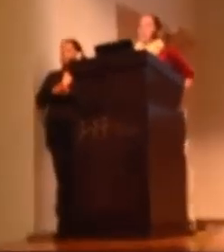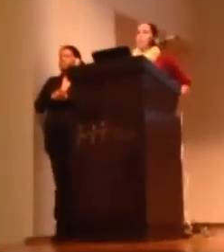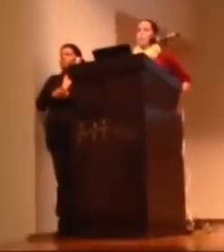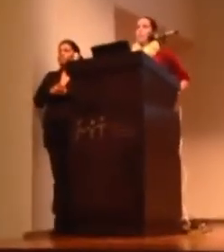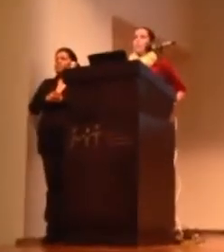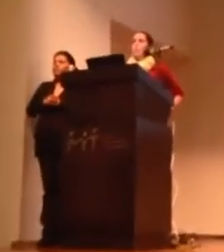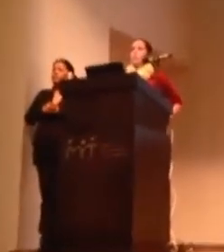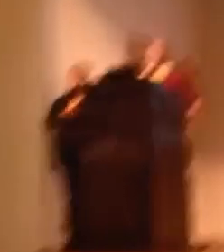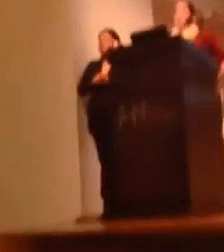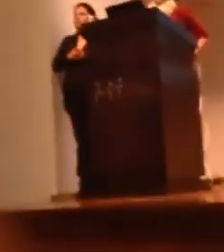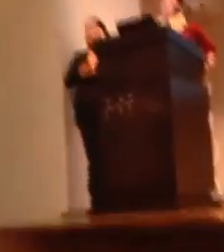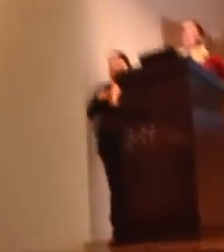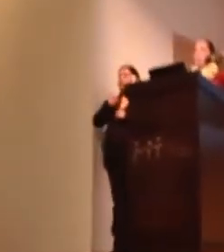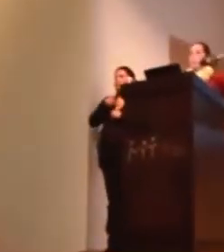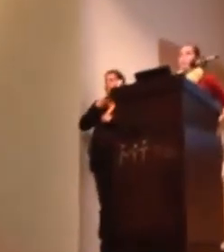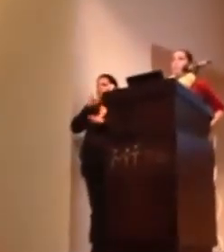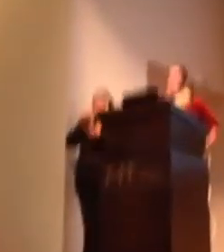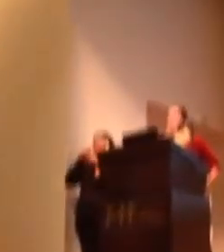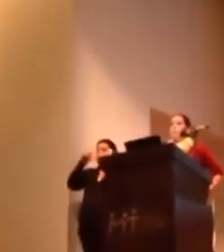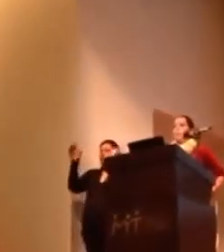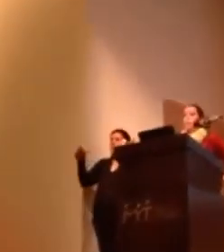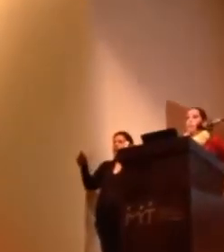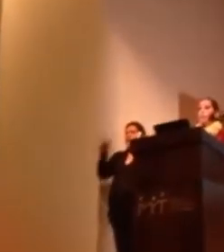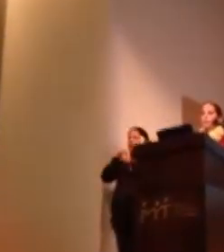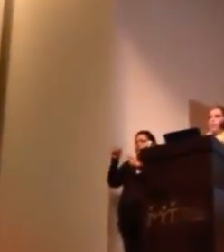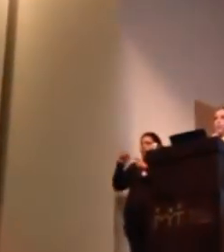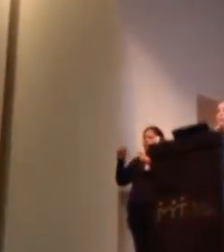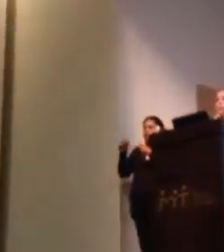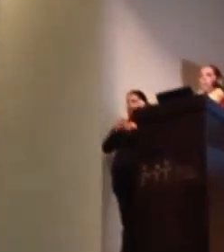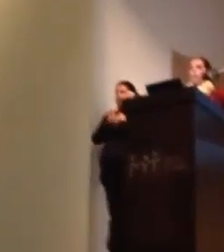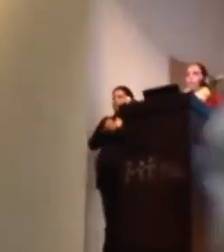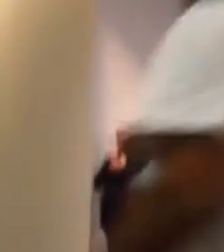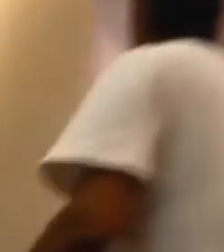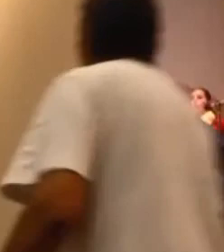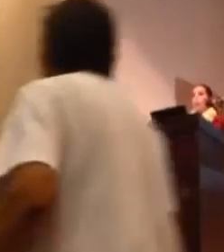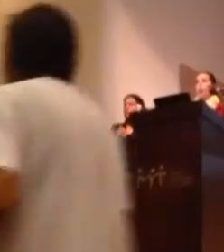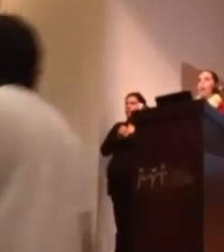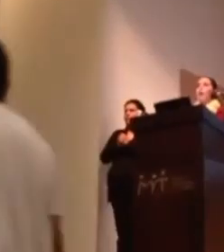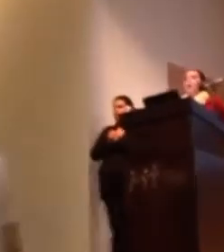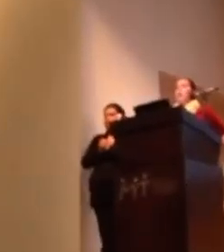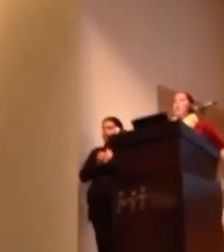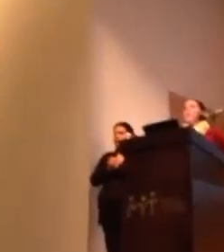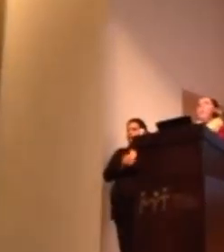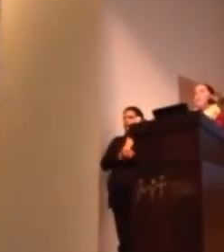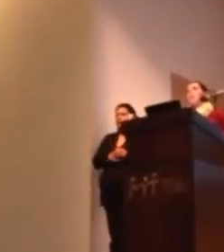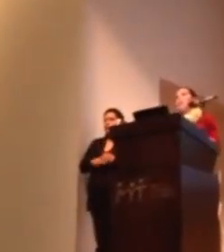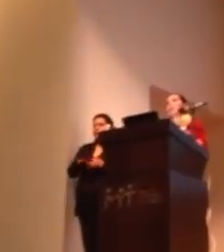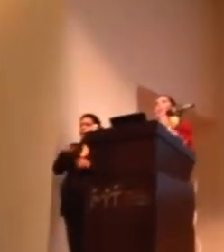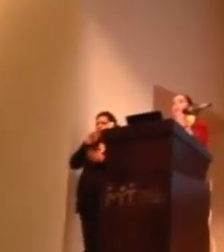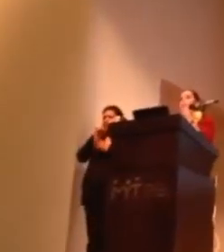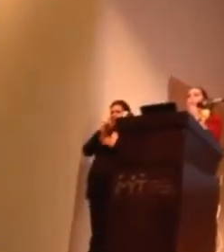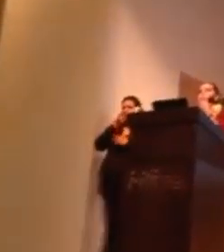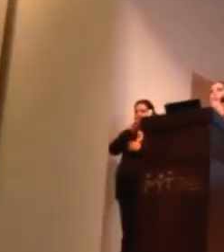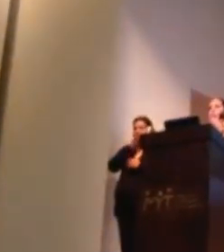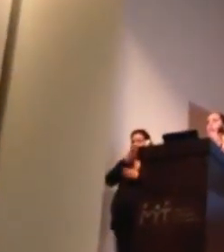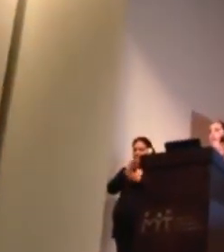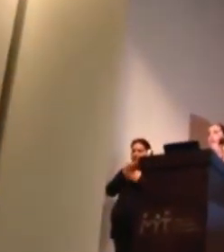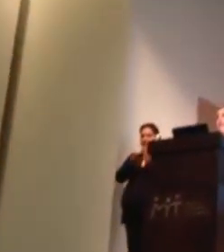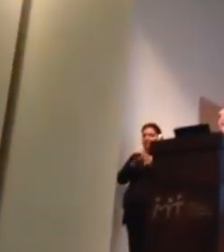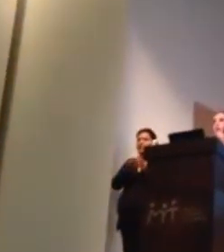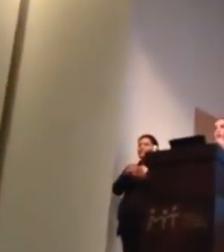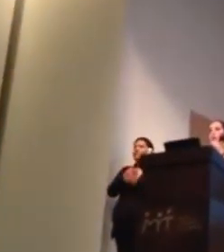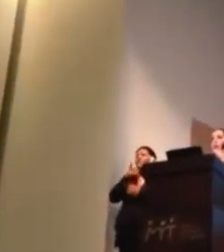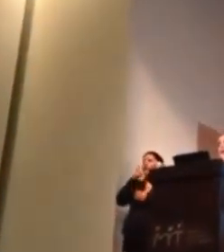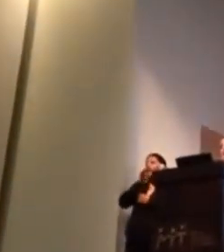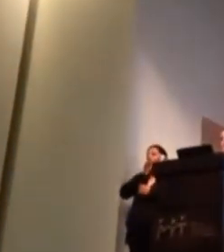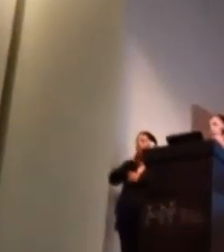él sí me repite, si yo corro el pizarrón, él me dice exactamente lo que decía el pizarrón. En ese caso, sí podemos estar hablando